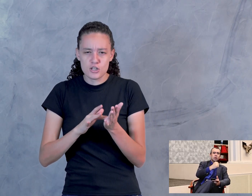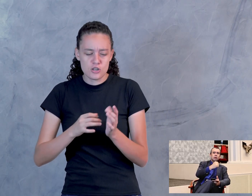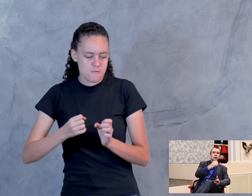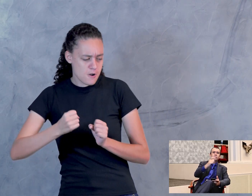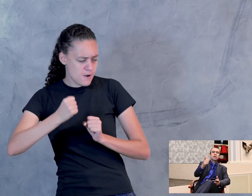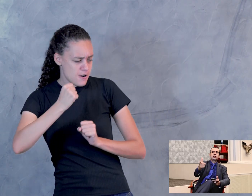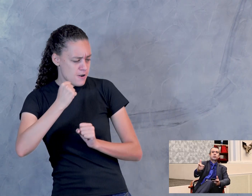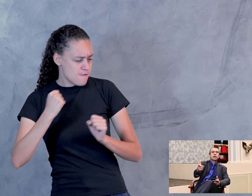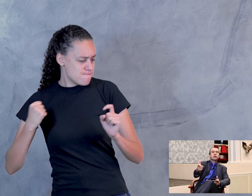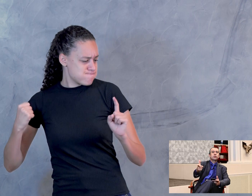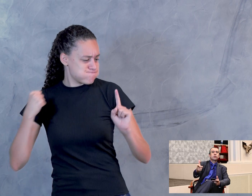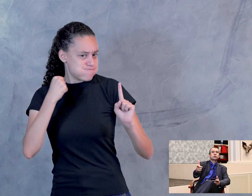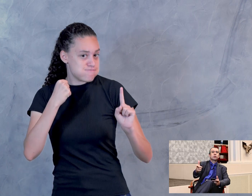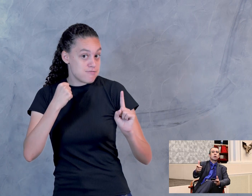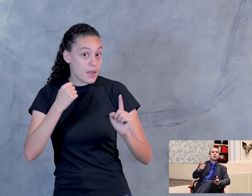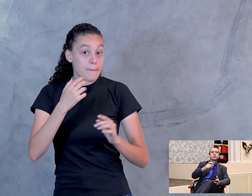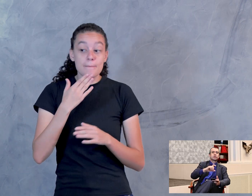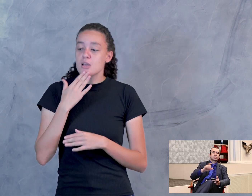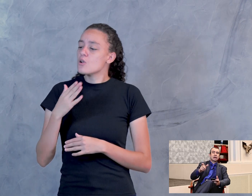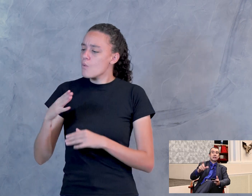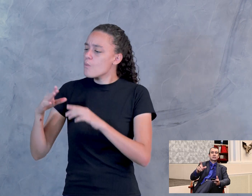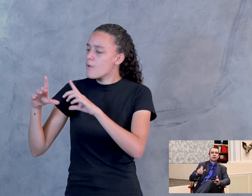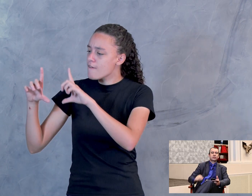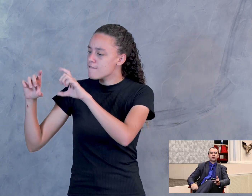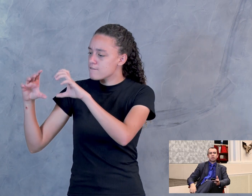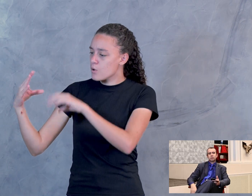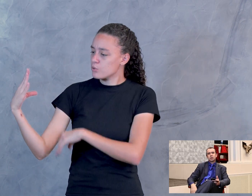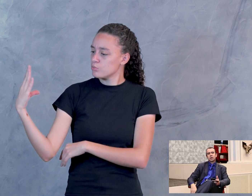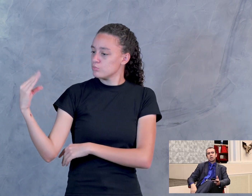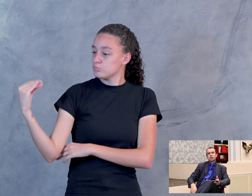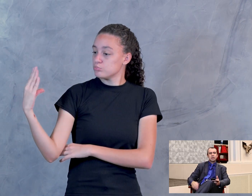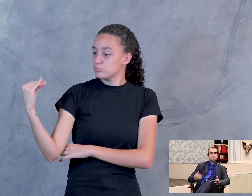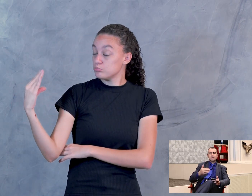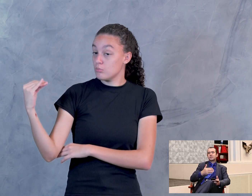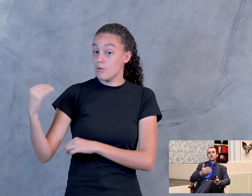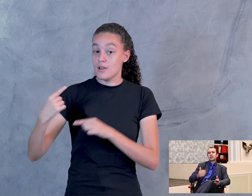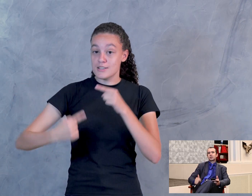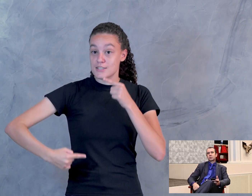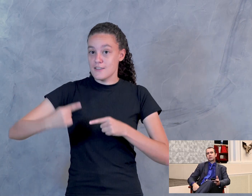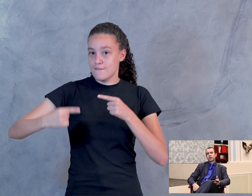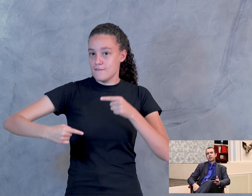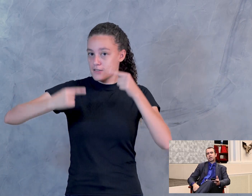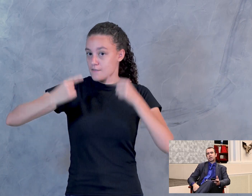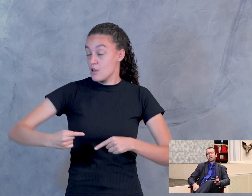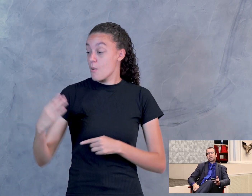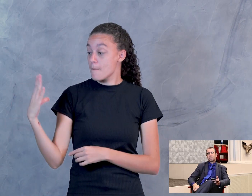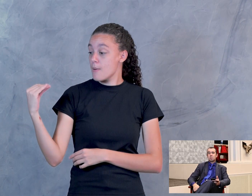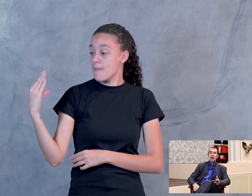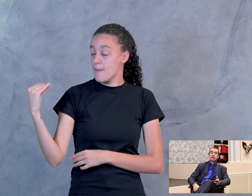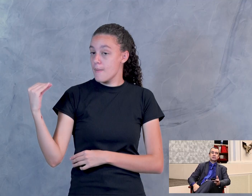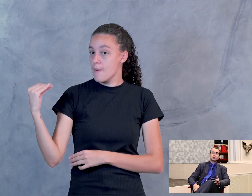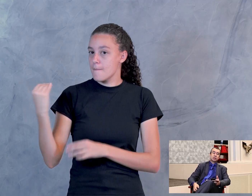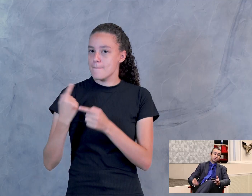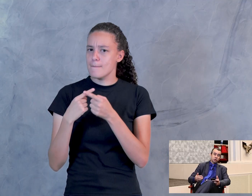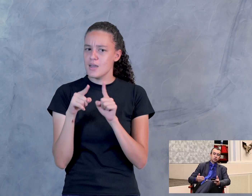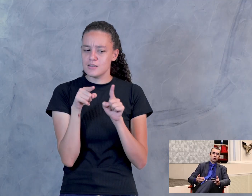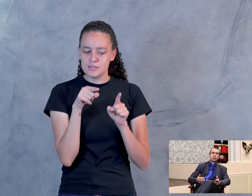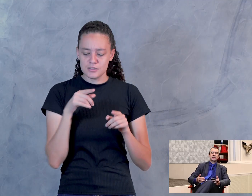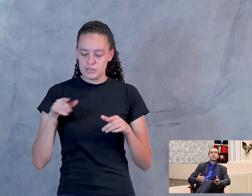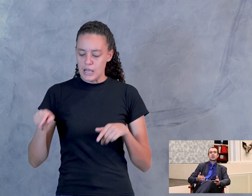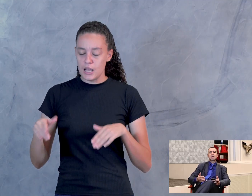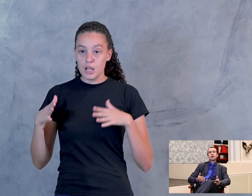soco e pediu para que um fotógrafo tirasse a foto dele desafiando o profeta ali. Mas, para